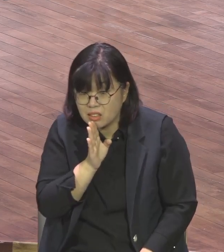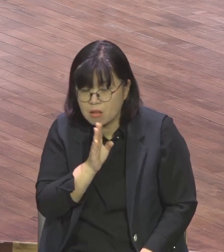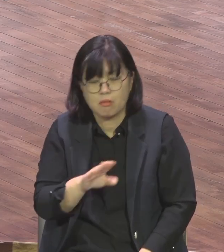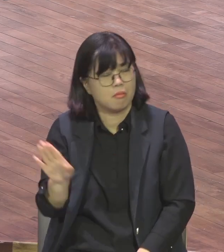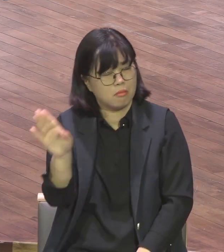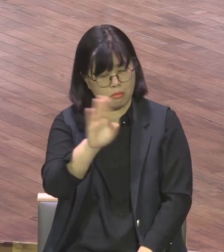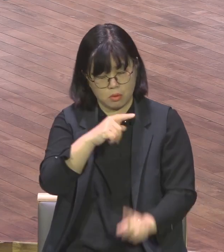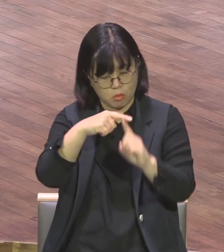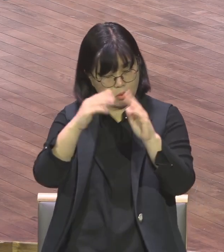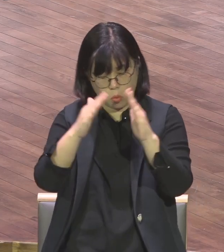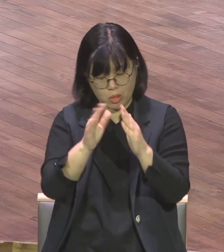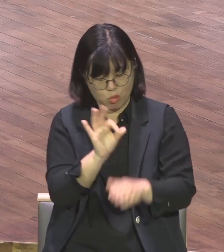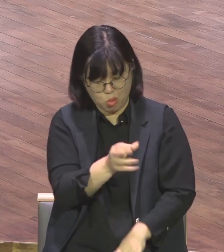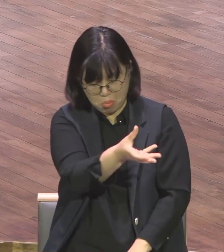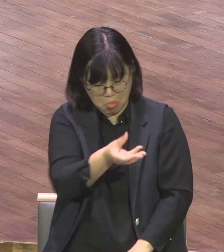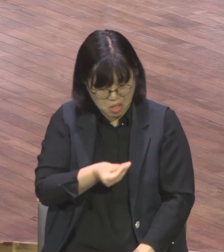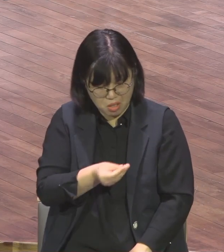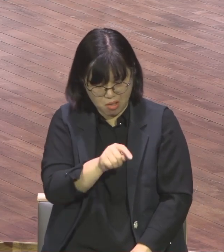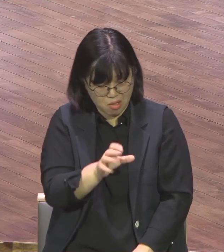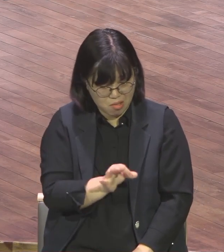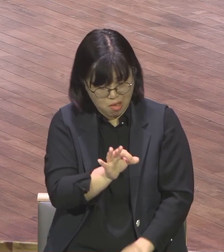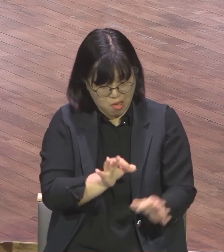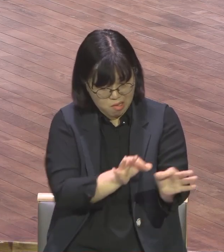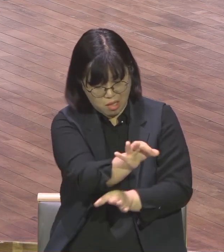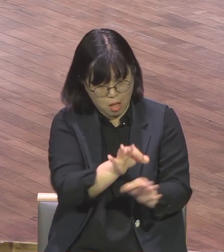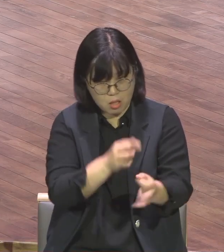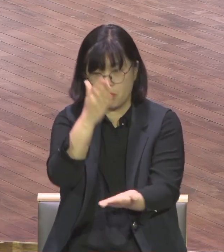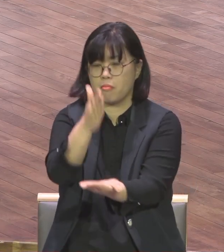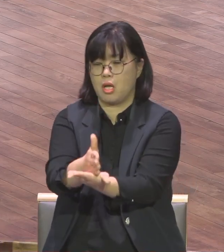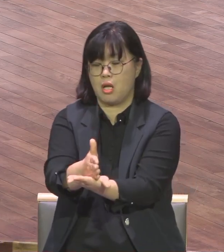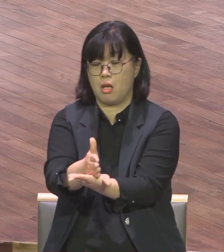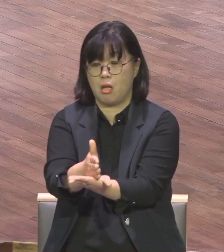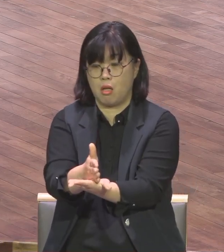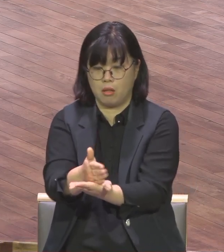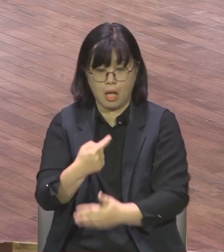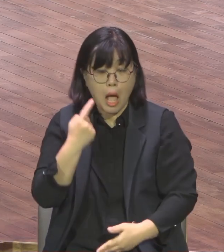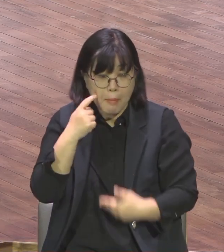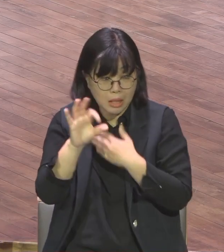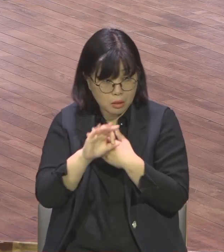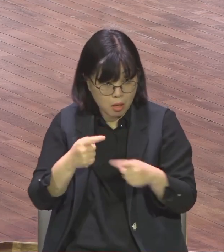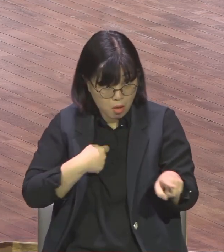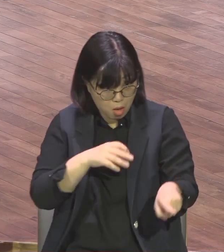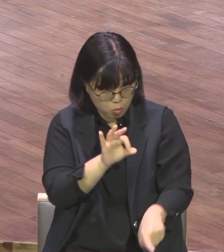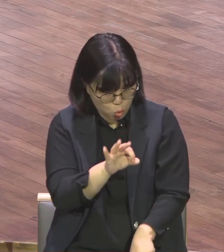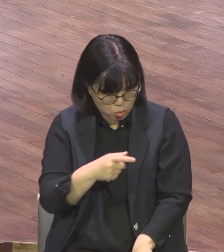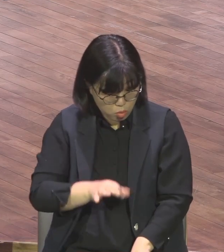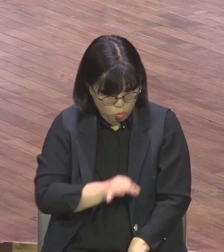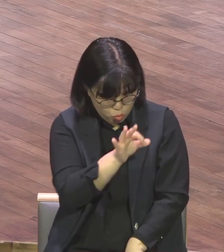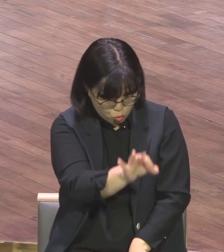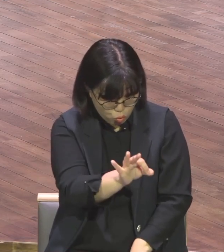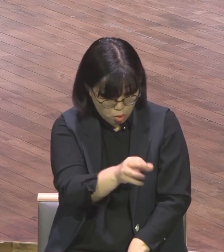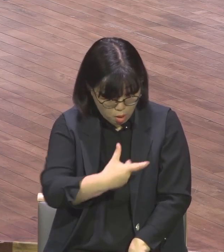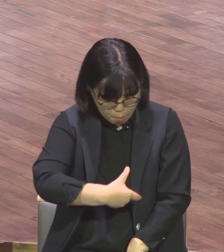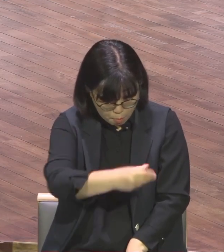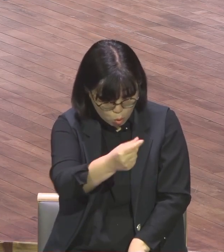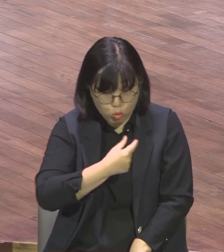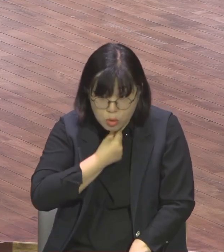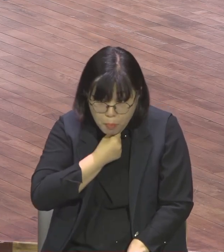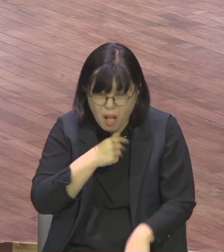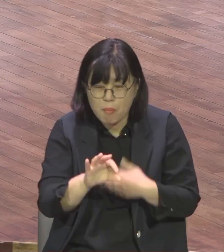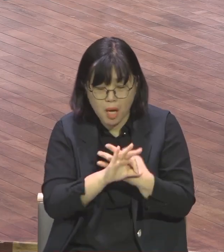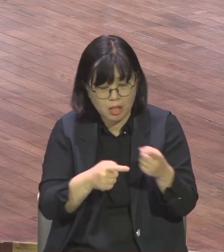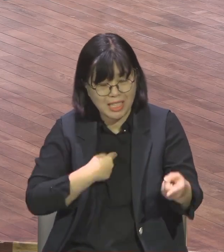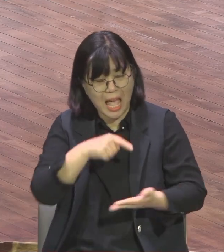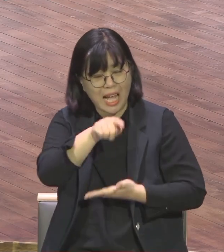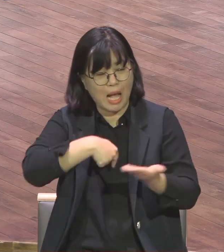할 정도가 되건 빌려주세요. 그냥 주세요. 안 갚아도 되니까. 갚을 생각, 나 받을 생각 없으니까 너 나중에